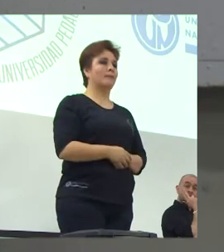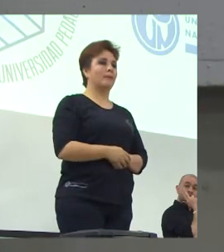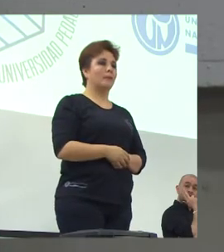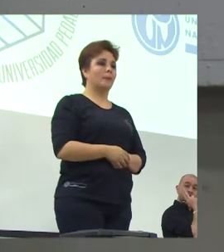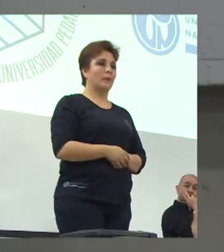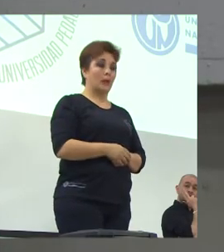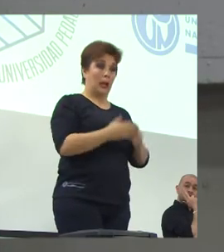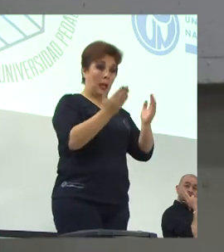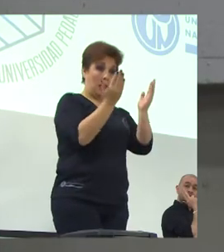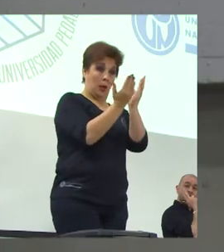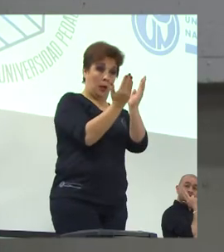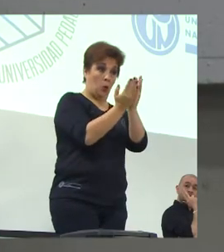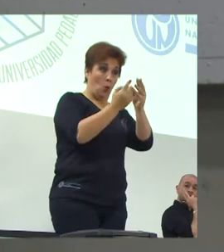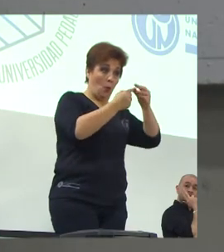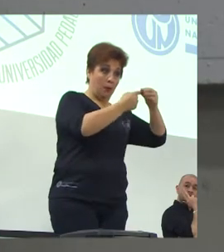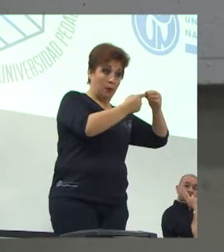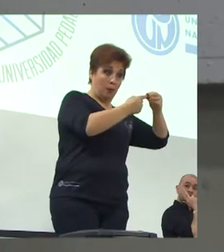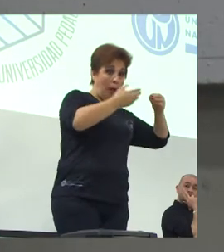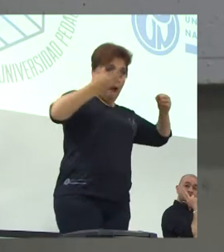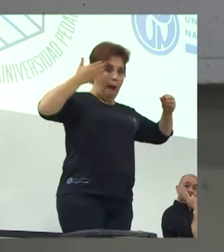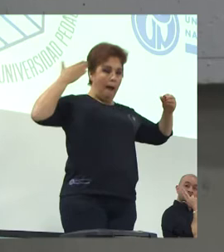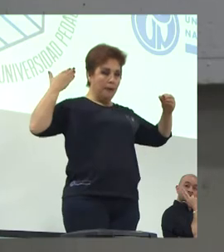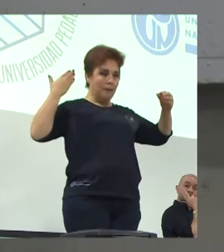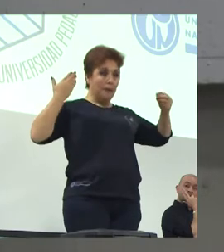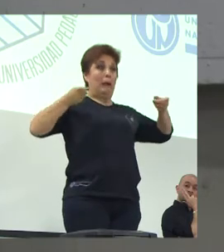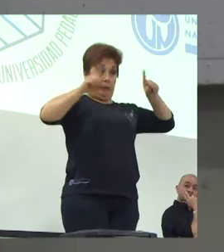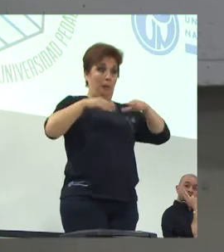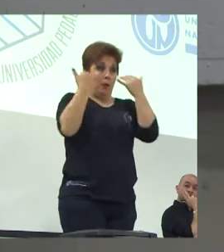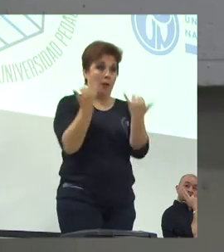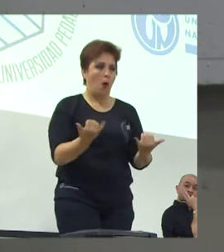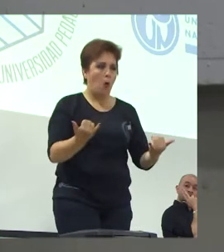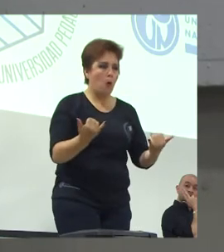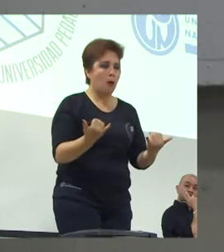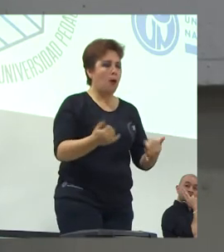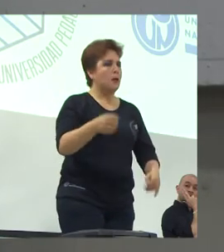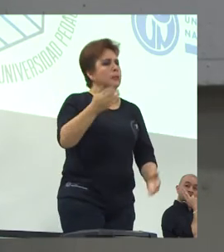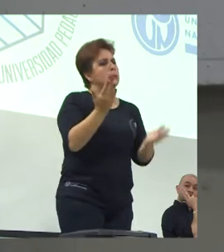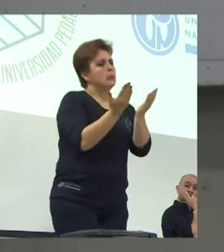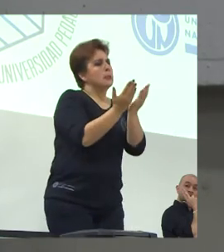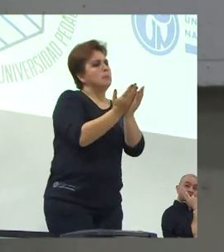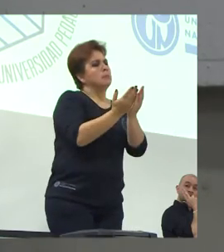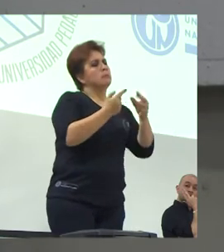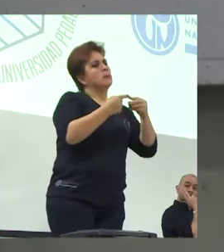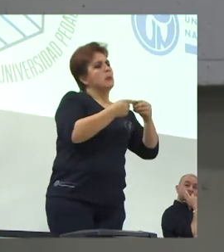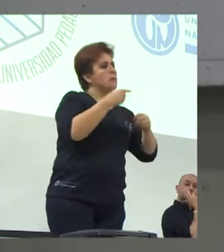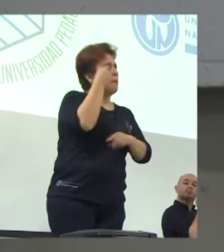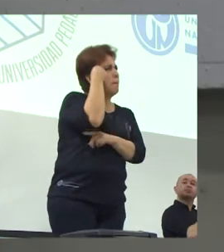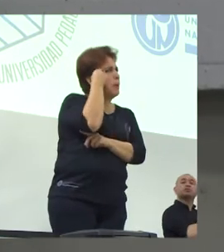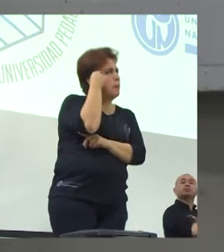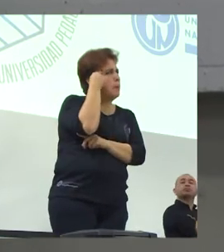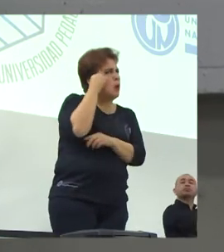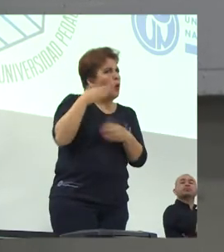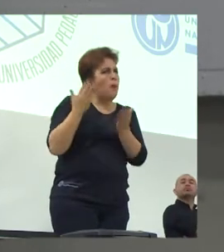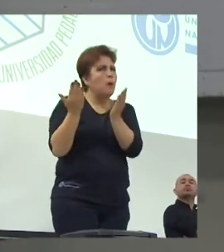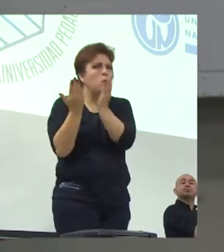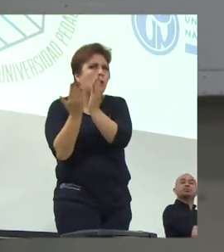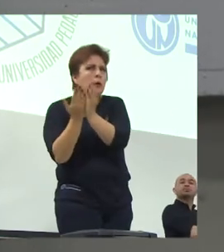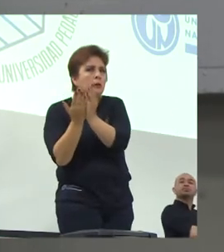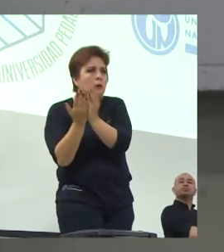sido y es una apuesta para pensar lo educativo en relación con grupos